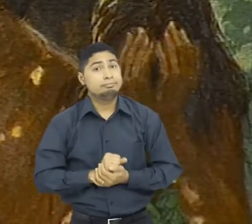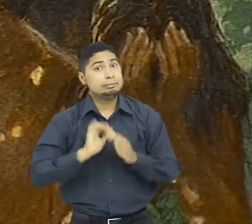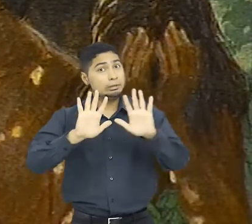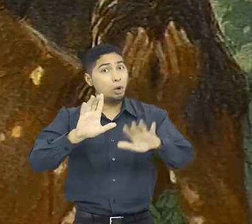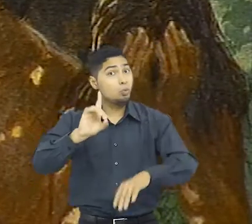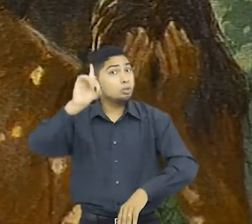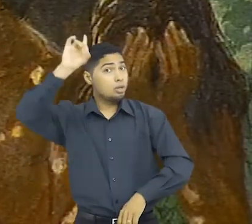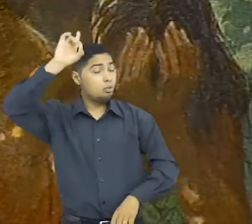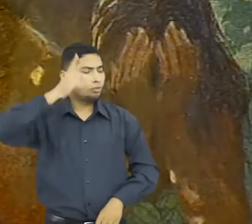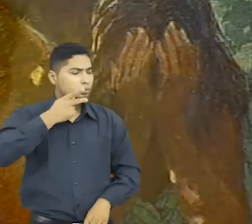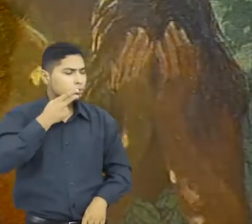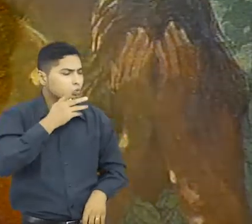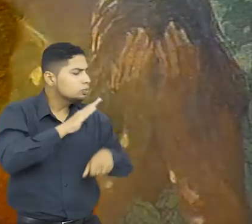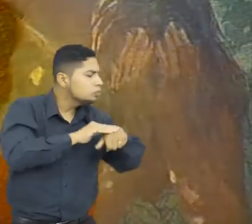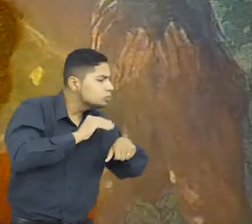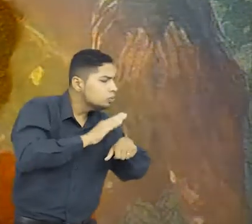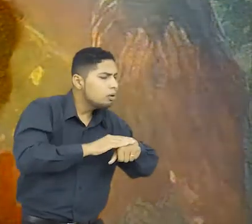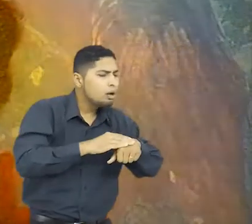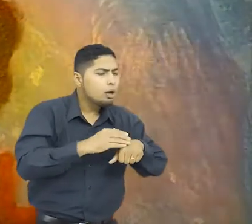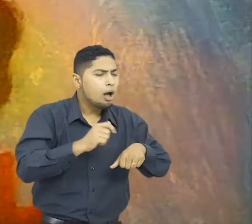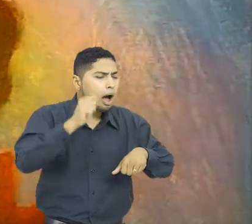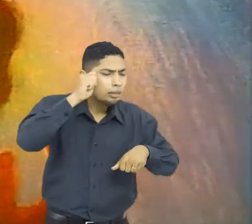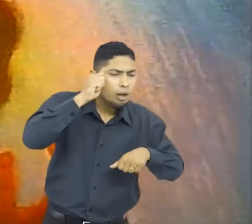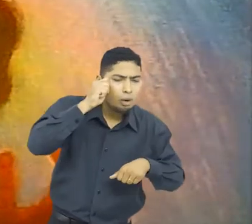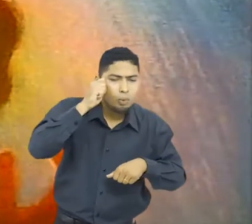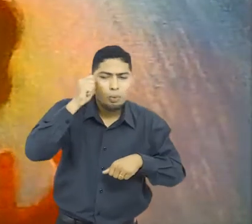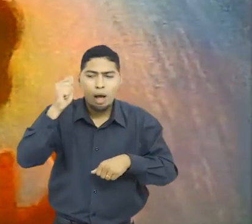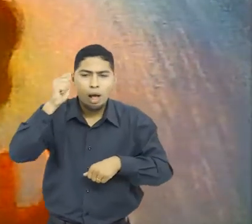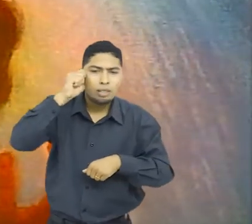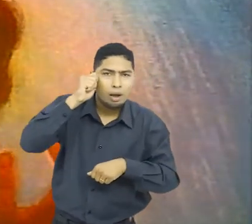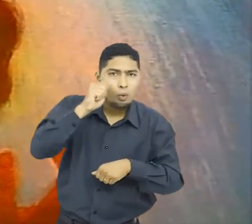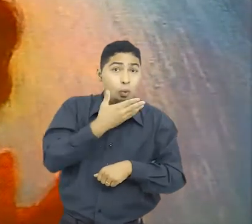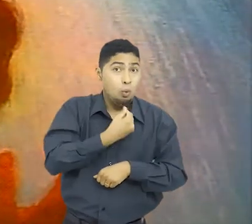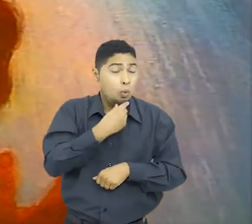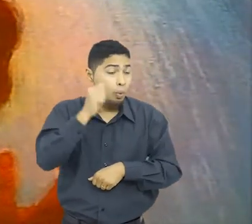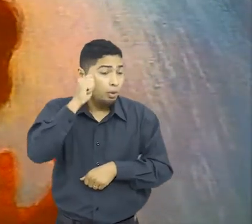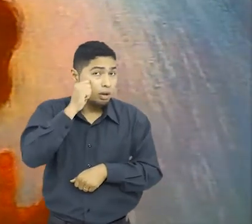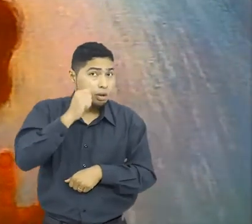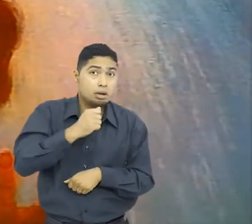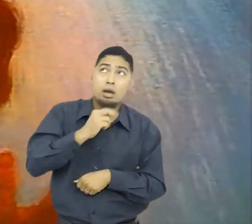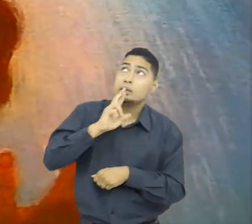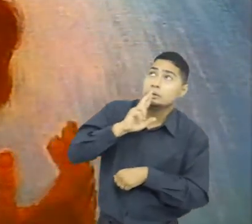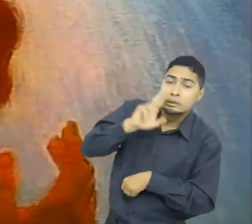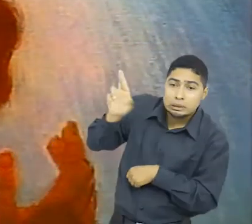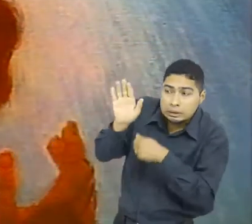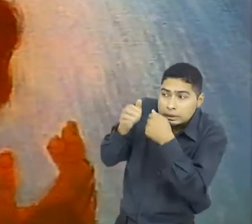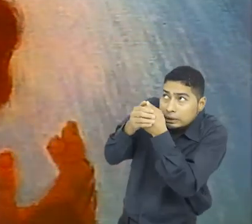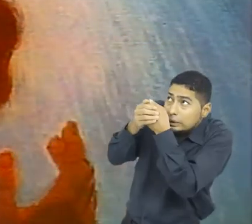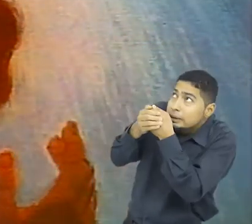Então Deus chamou: Adão, onde você está? Adão respondeu: ouvi